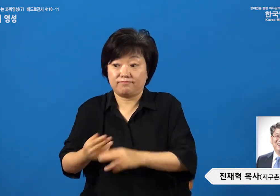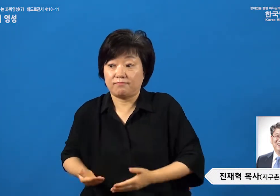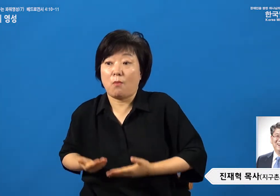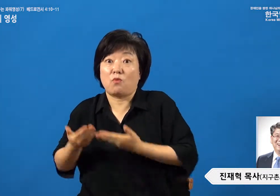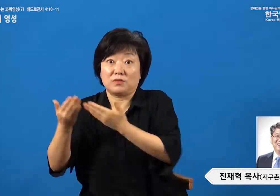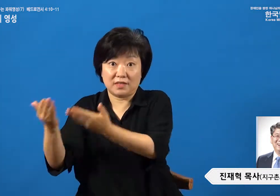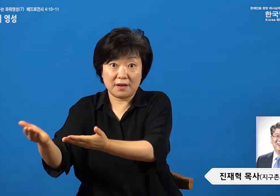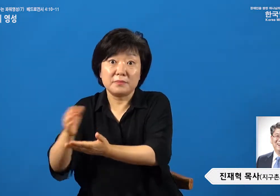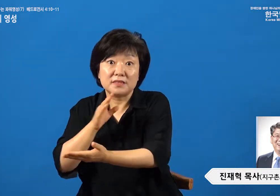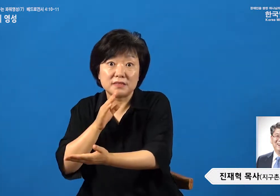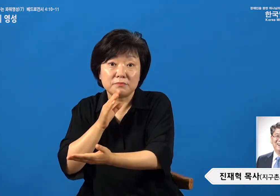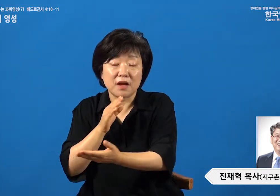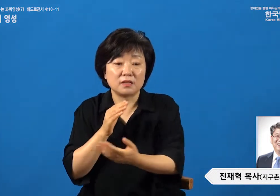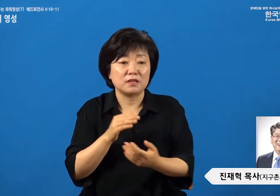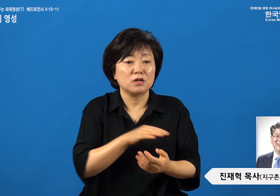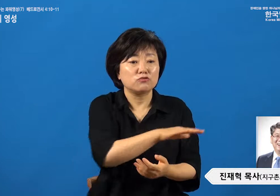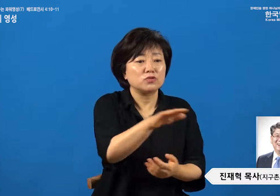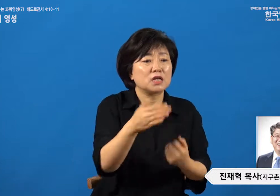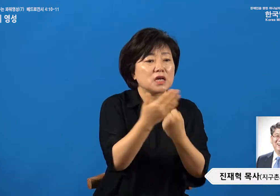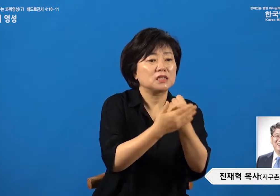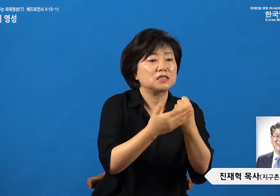은혜를 맡은 자로